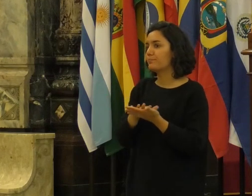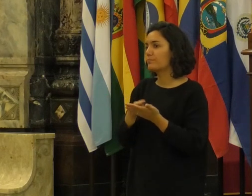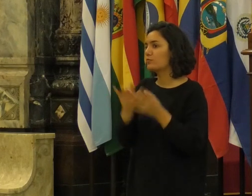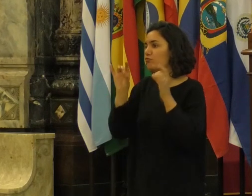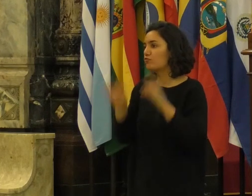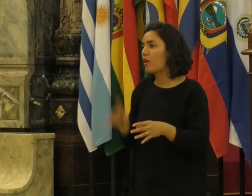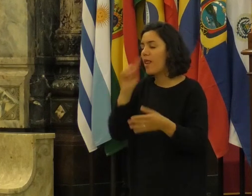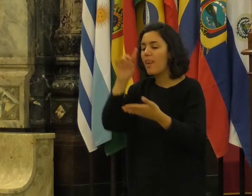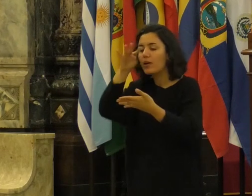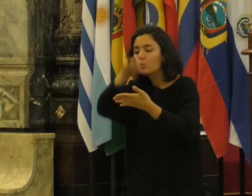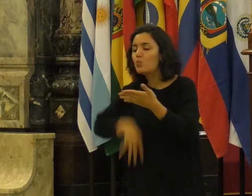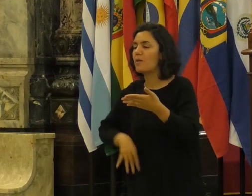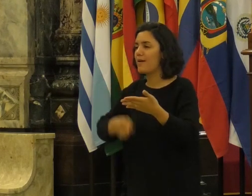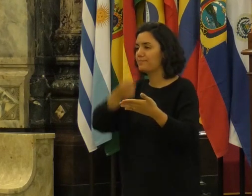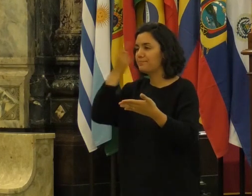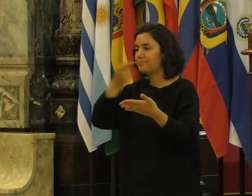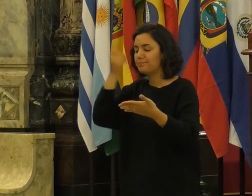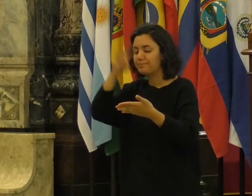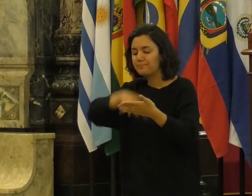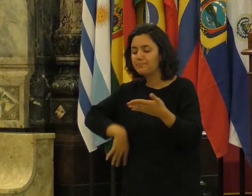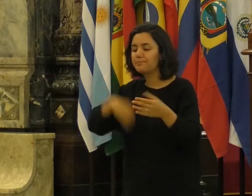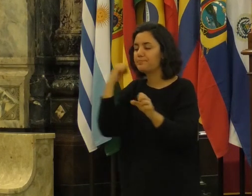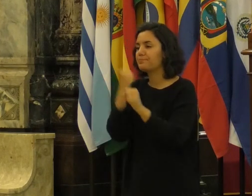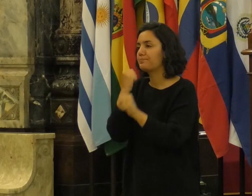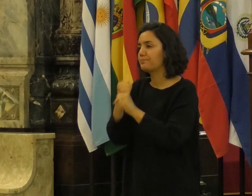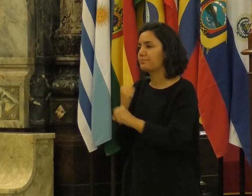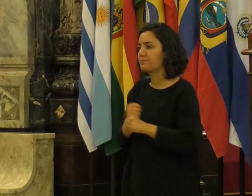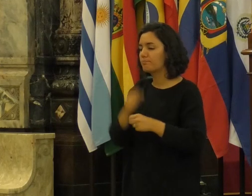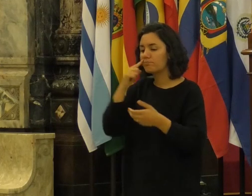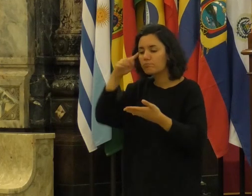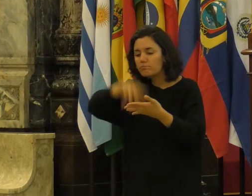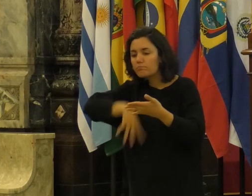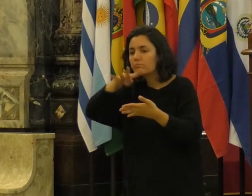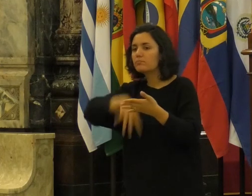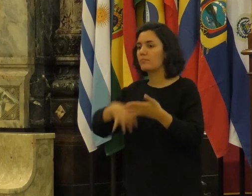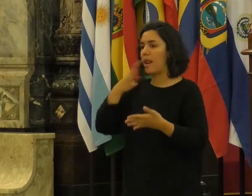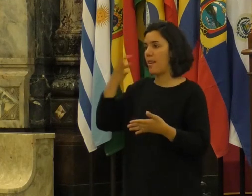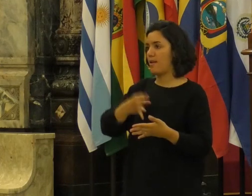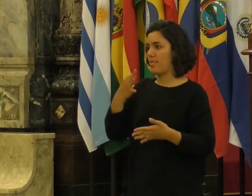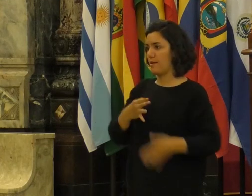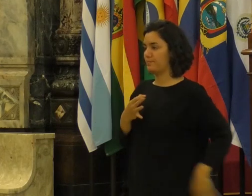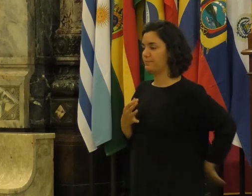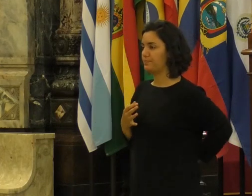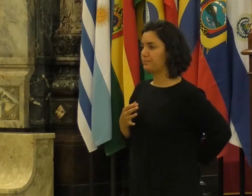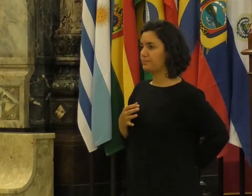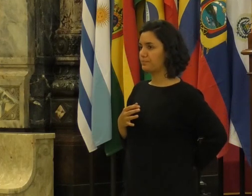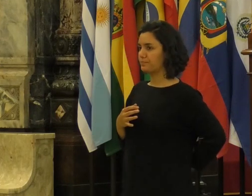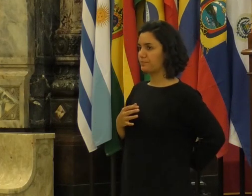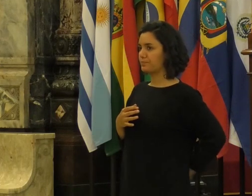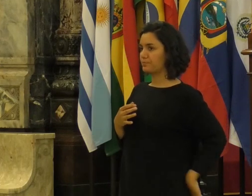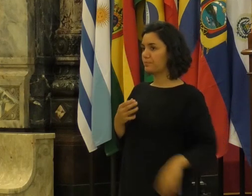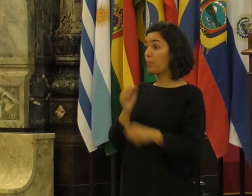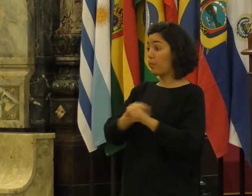lectura intencional. El trabajo es de la lectura de la realidad. Hacer viable la